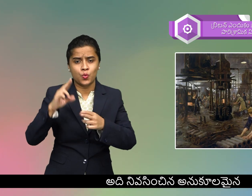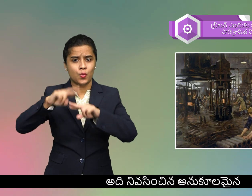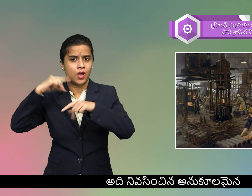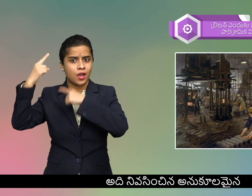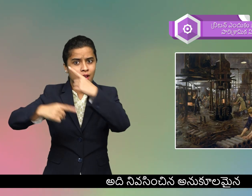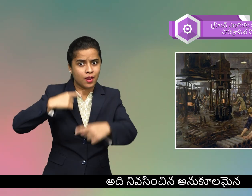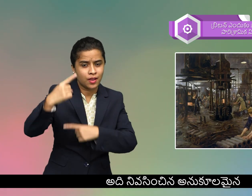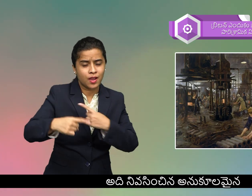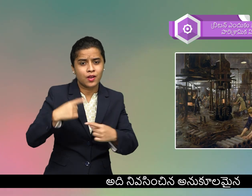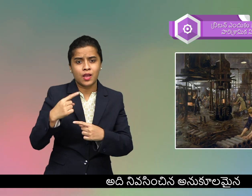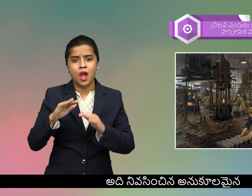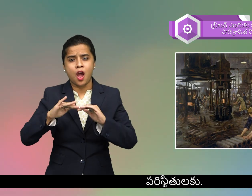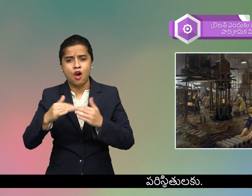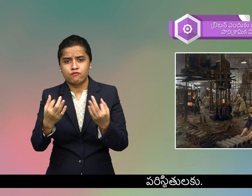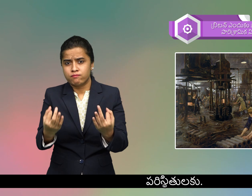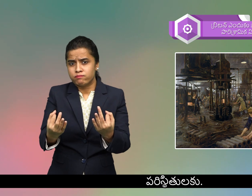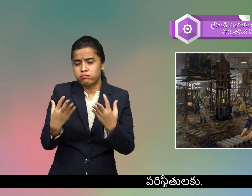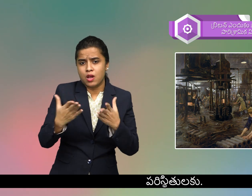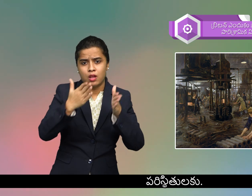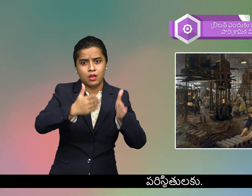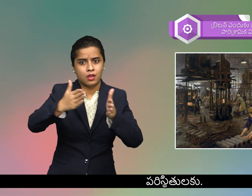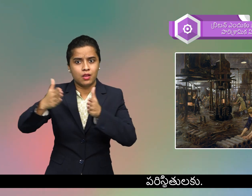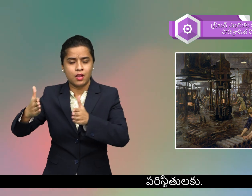నివసించిన అనుకూలమైన పరిస్థితులకు.